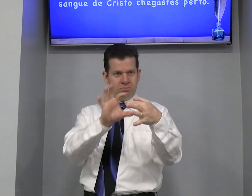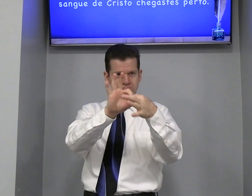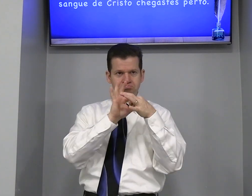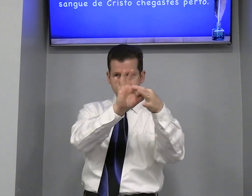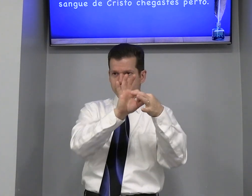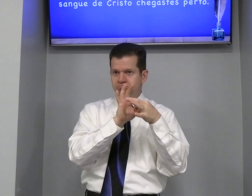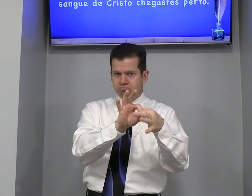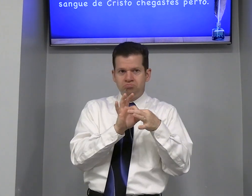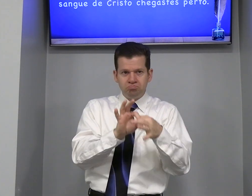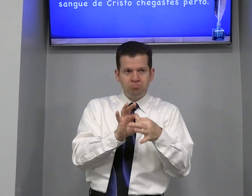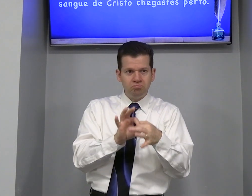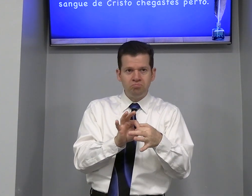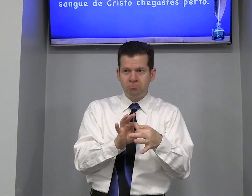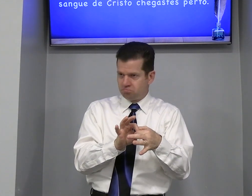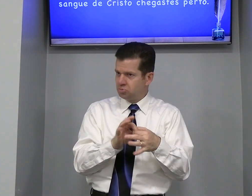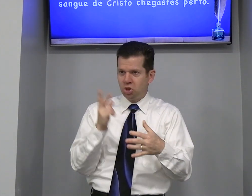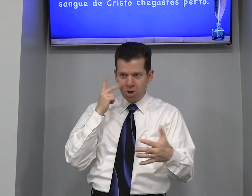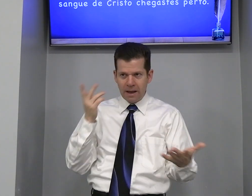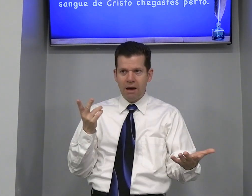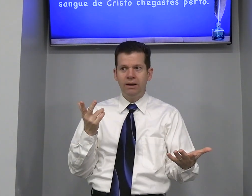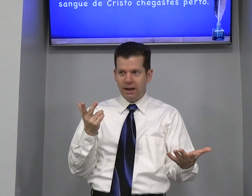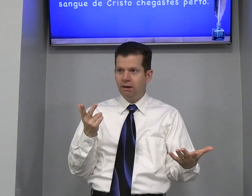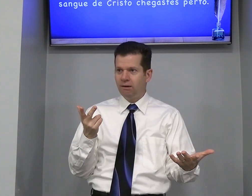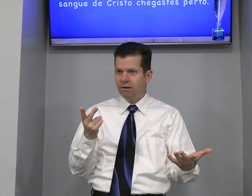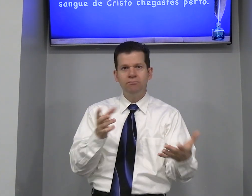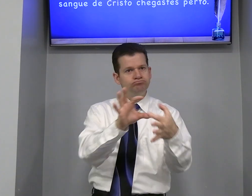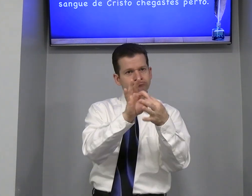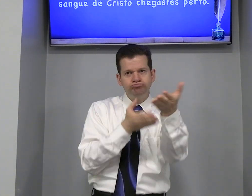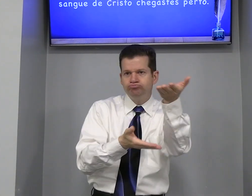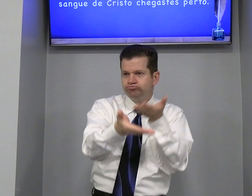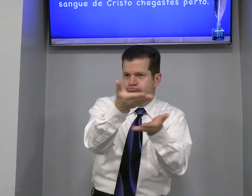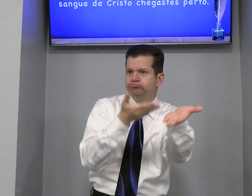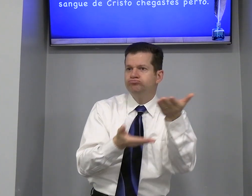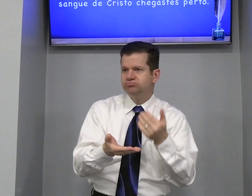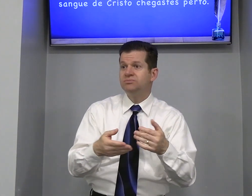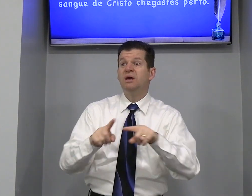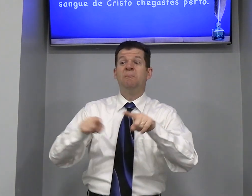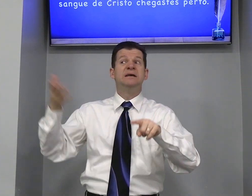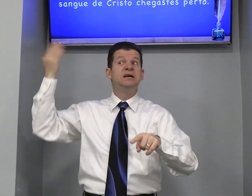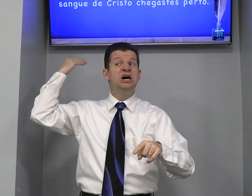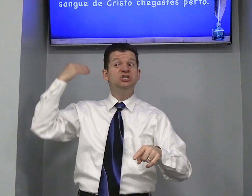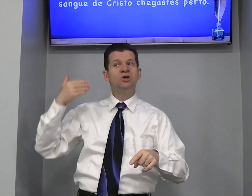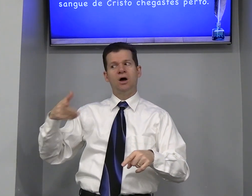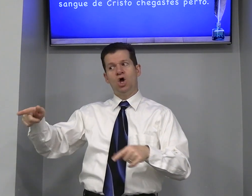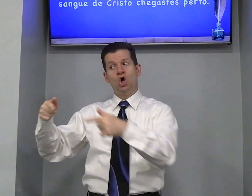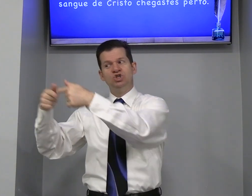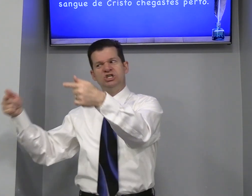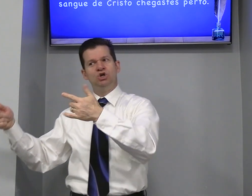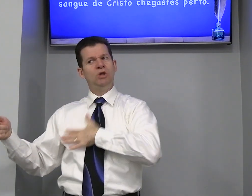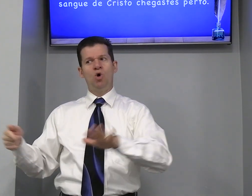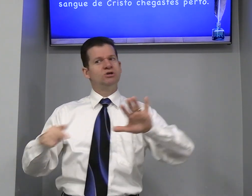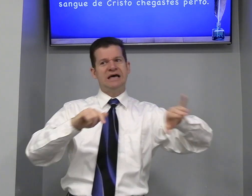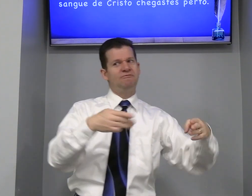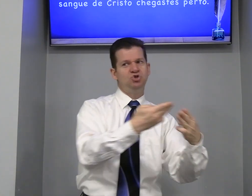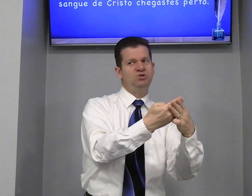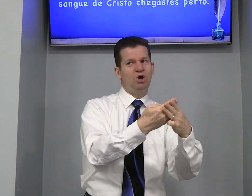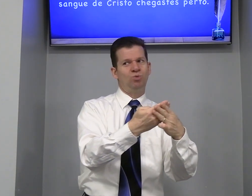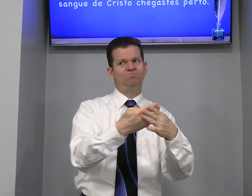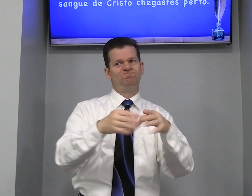Normal Mas antes Gentil Não goçava Judeu